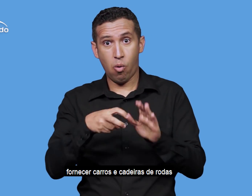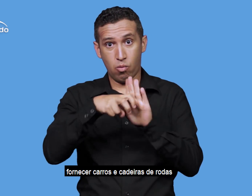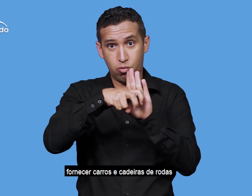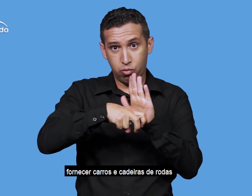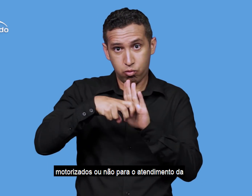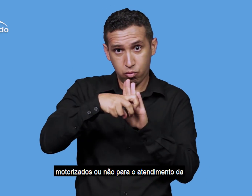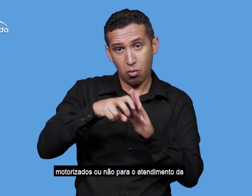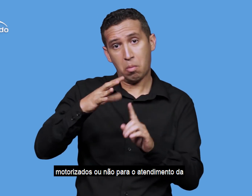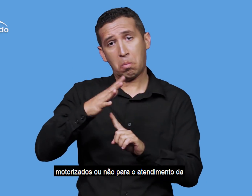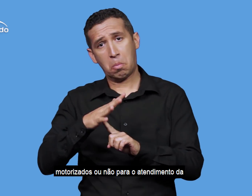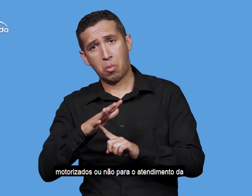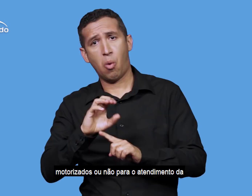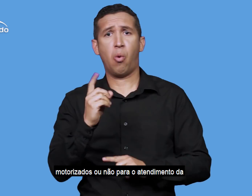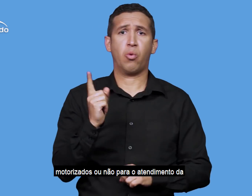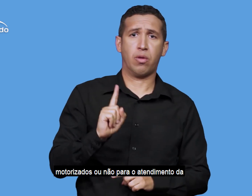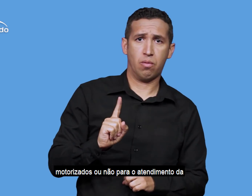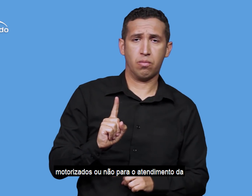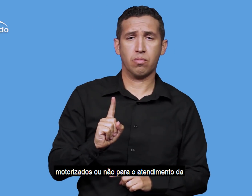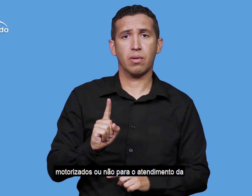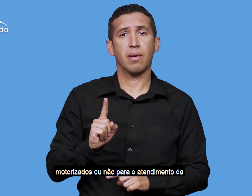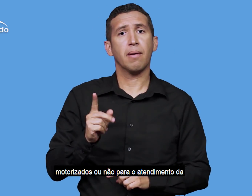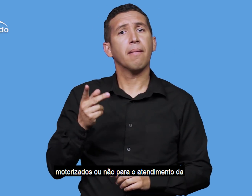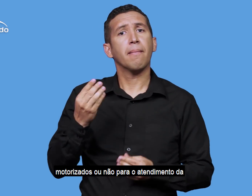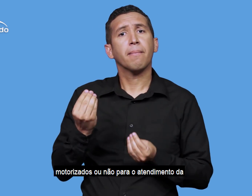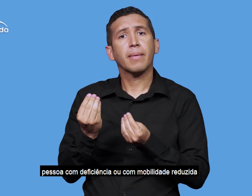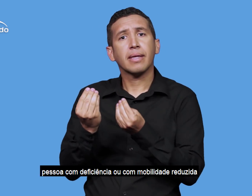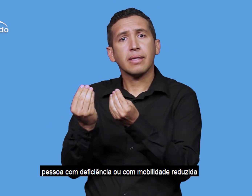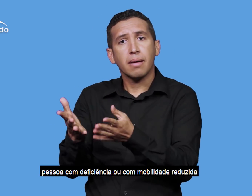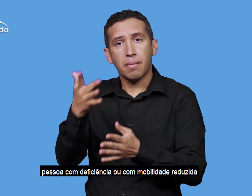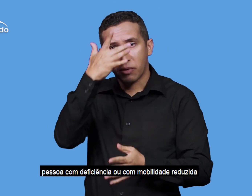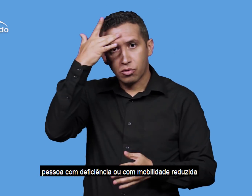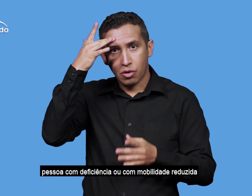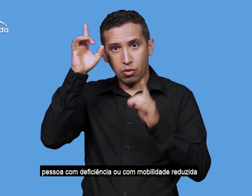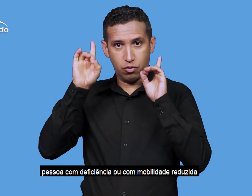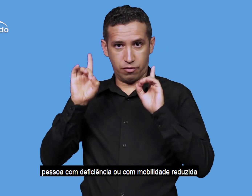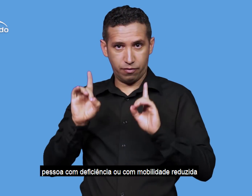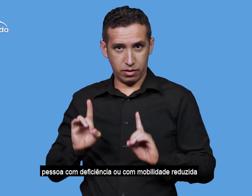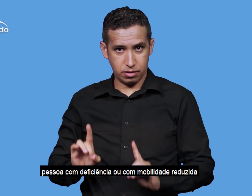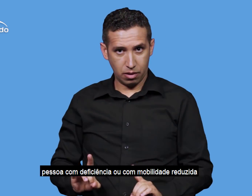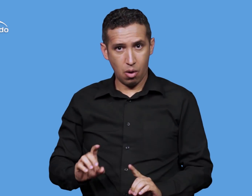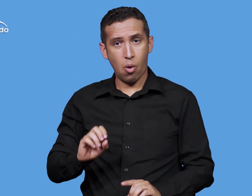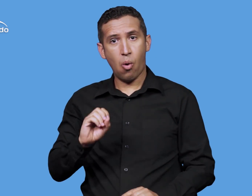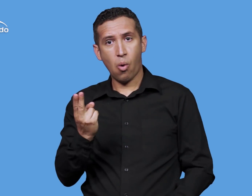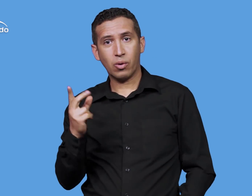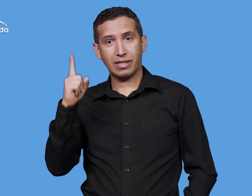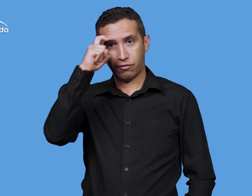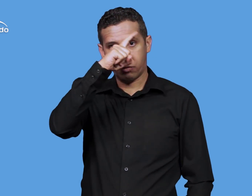rodas motorizados ou não para o atendimento da pessoa com deficiência ou com mobilidade reduzida